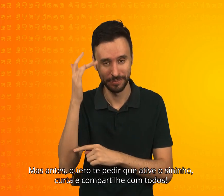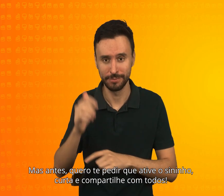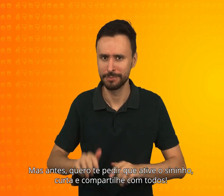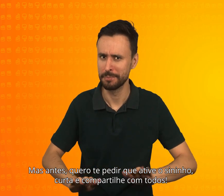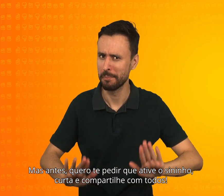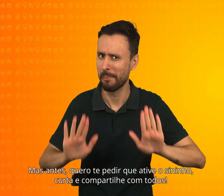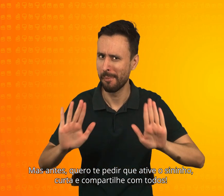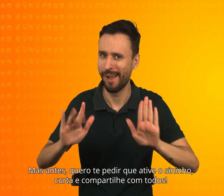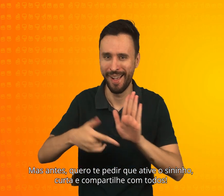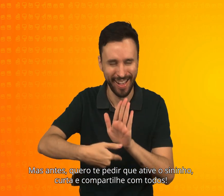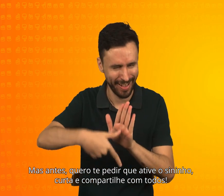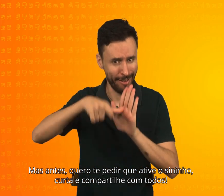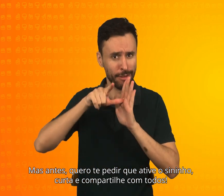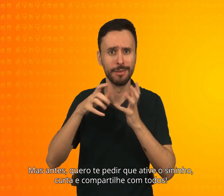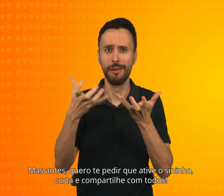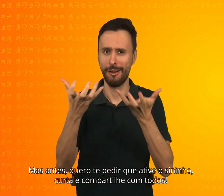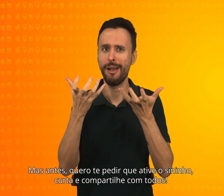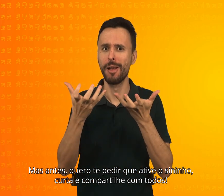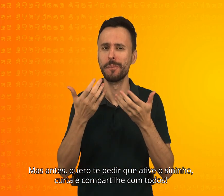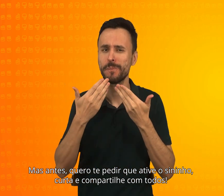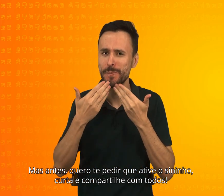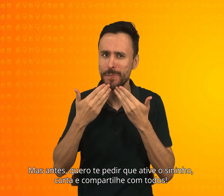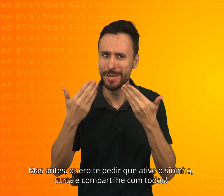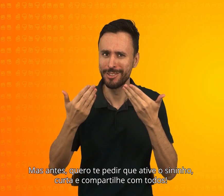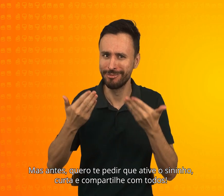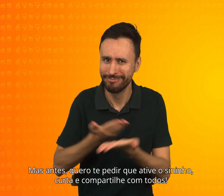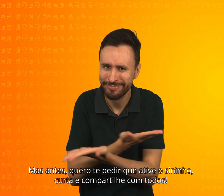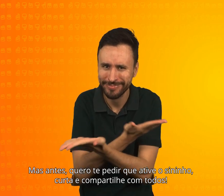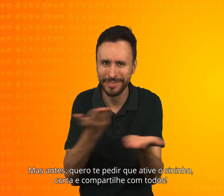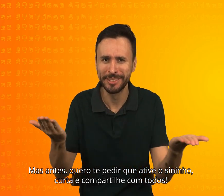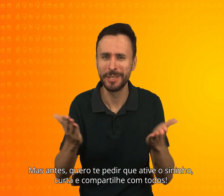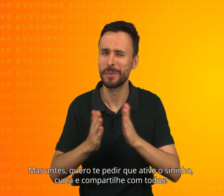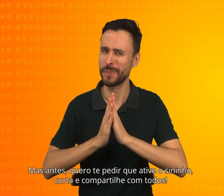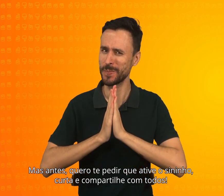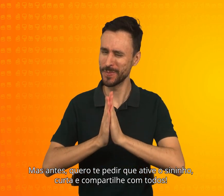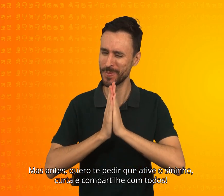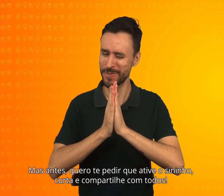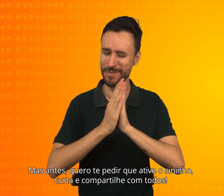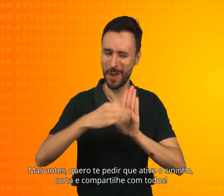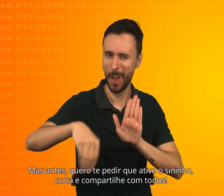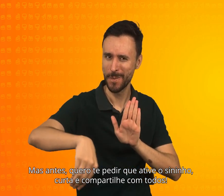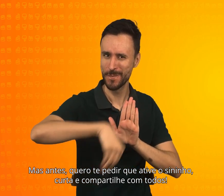Mas antes, quero te pedir que ative o sininho,